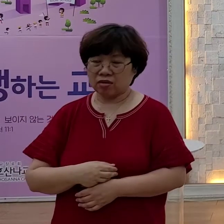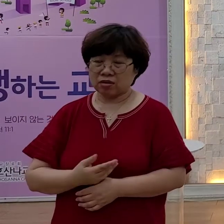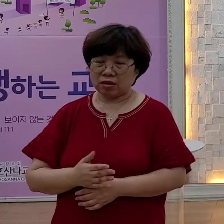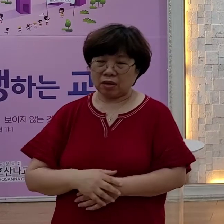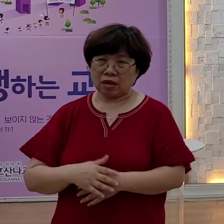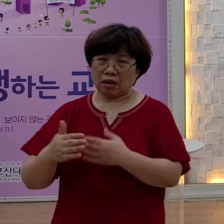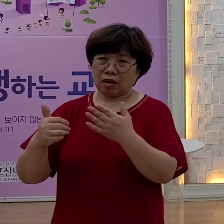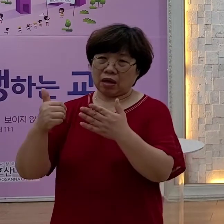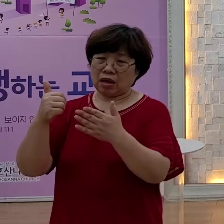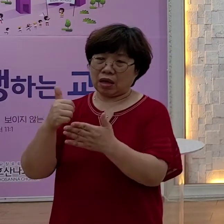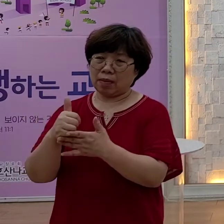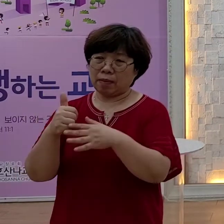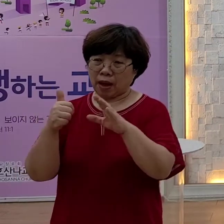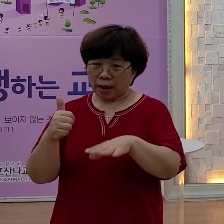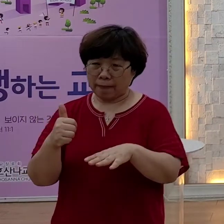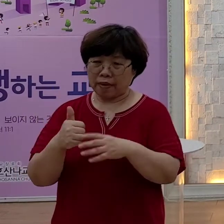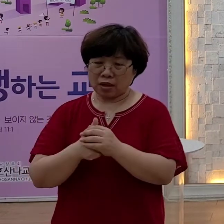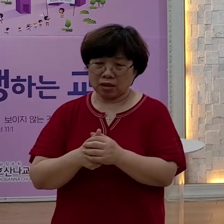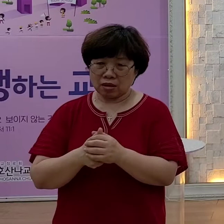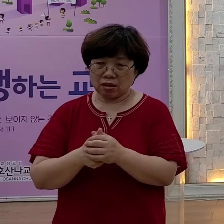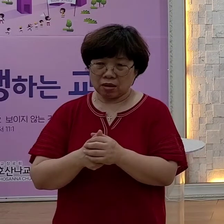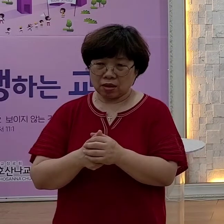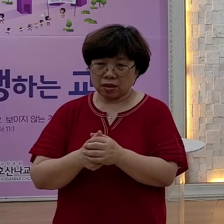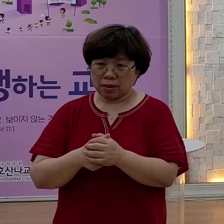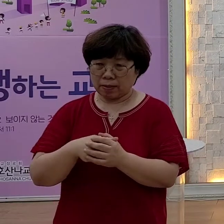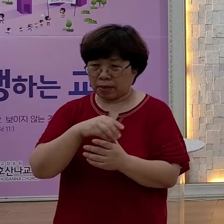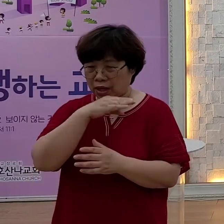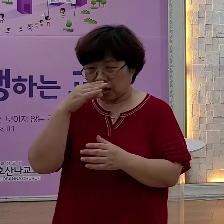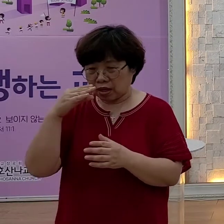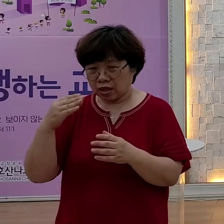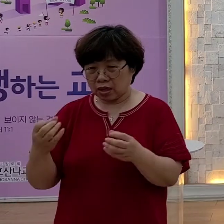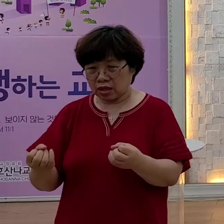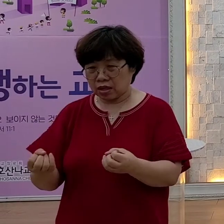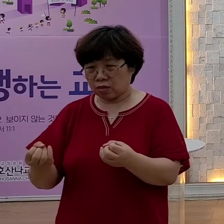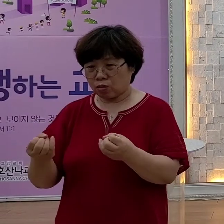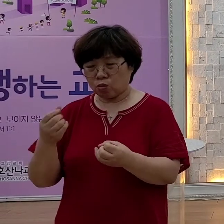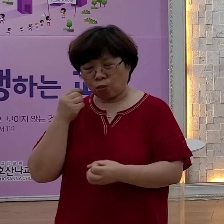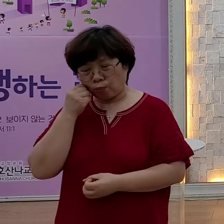않는, 이미 그 시대에 이미 하나님의 묵시가 사라졌잖아요.